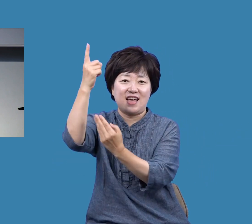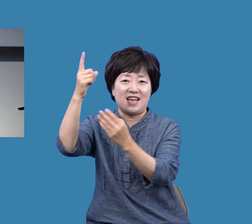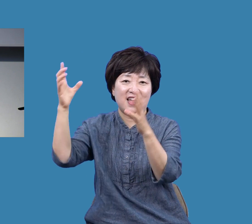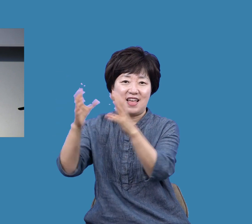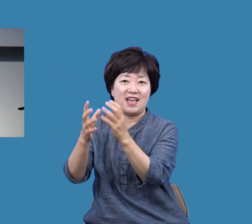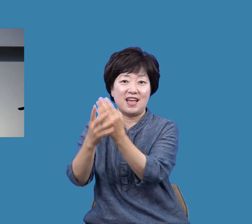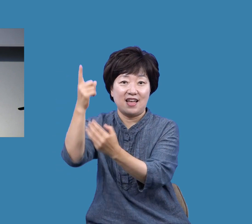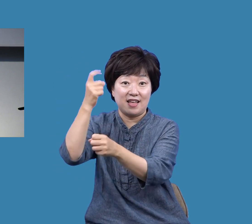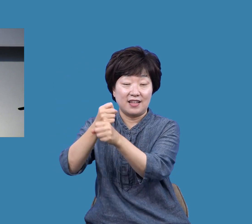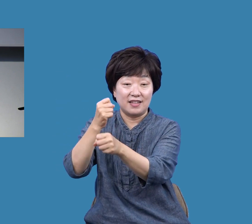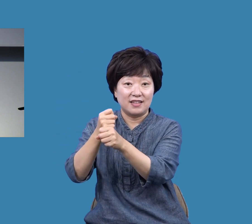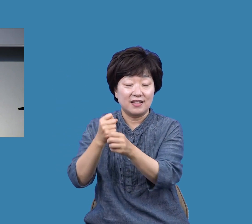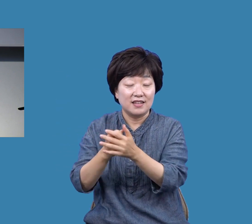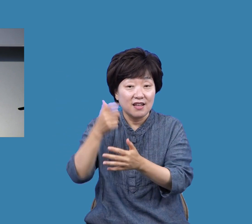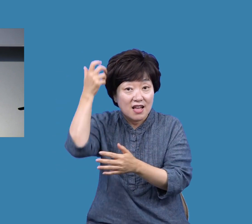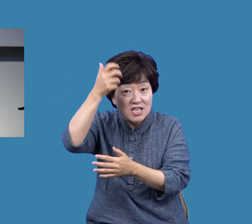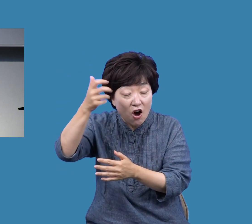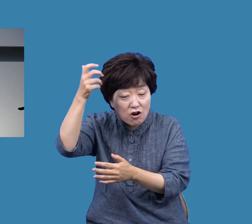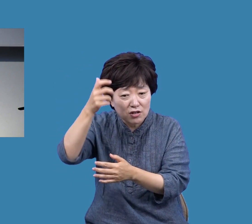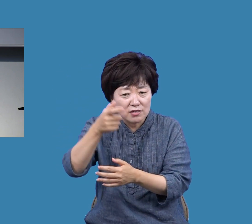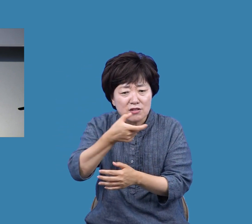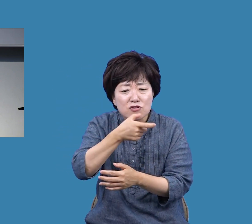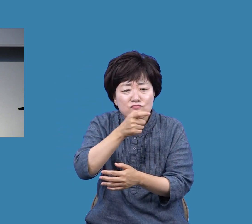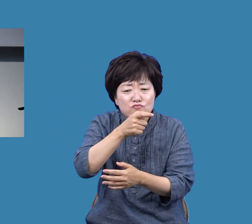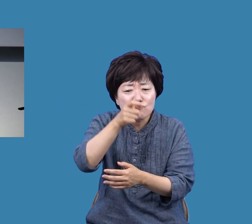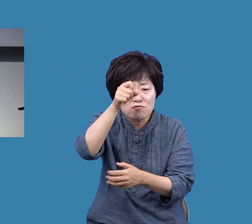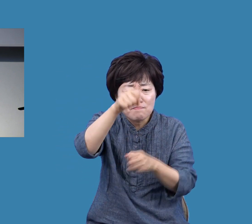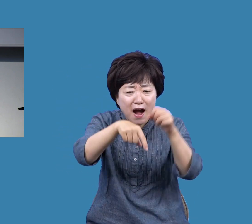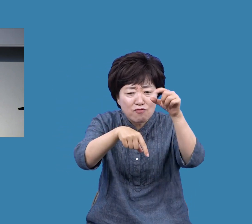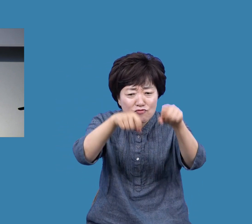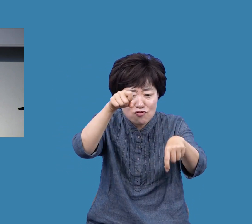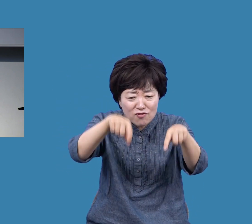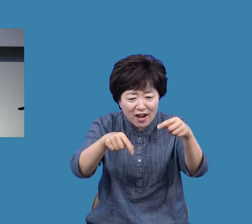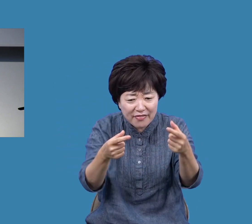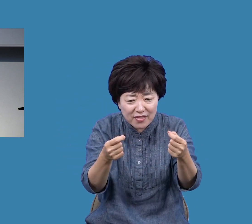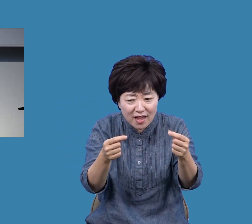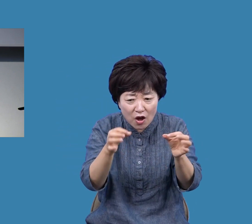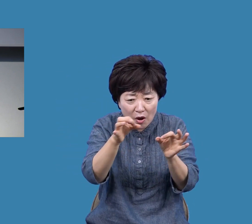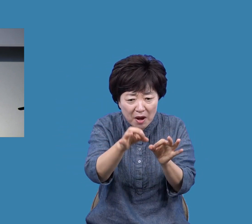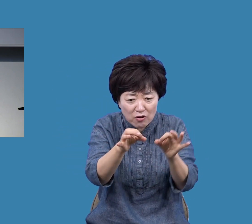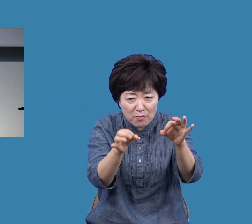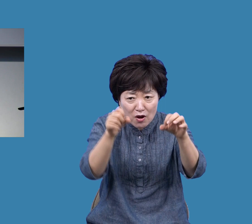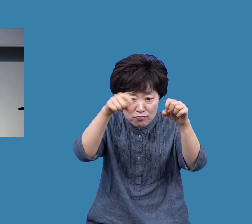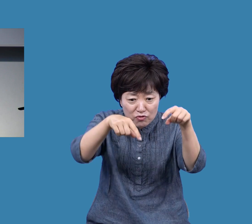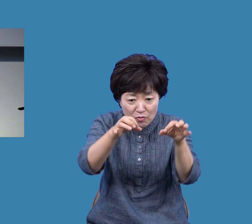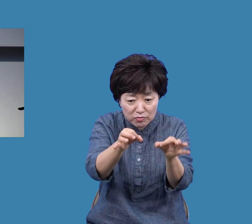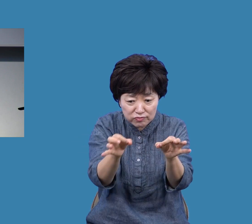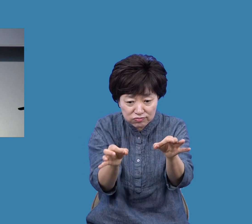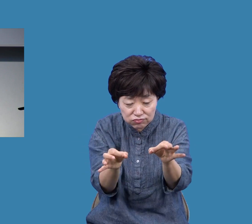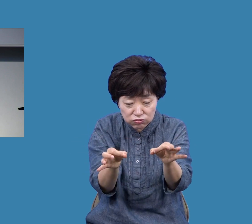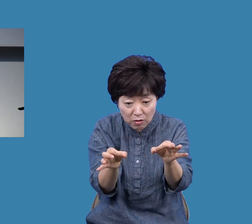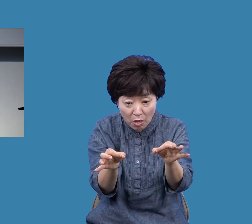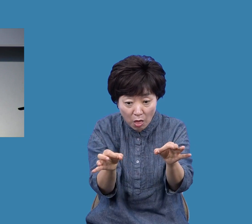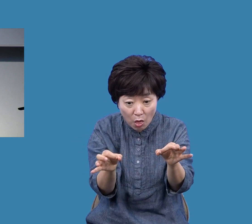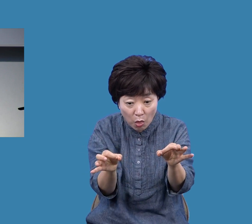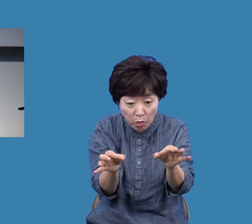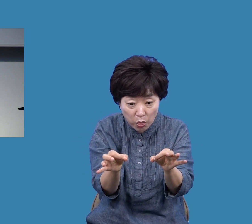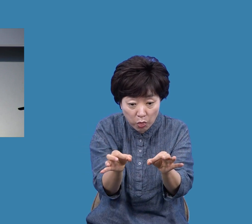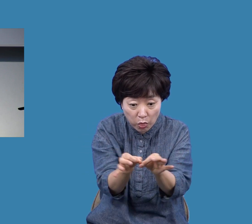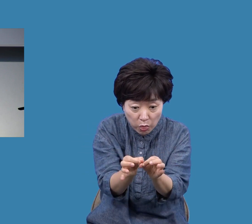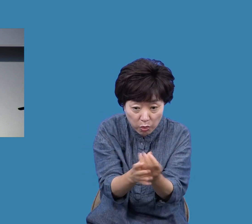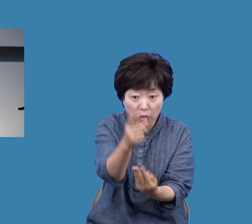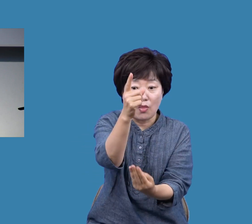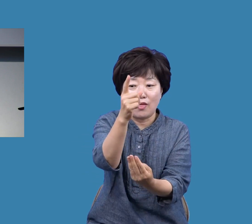어느 정도 가까워지면 탁 합쳐서 하나가 돼버리죠. 두 개로 계속 이렇게 붙어 있지 않지요. 그렇듯이